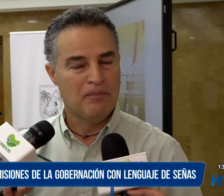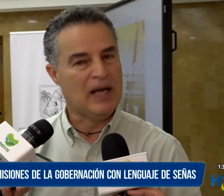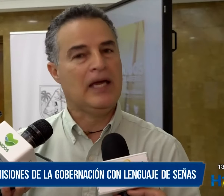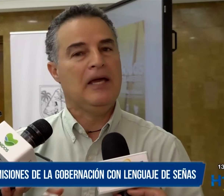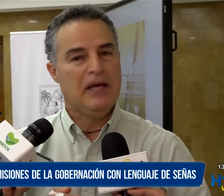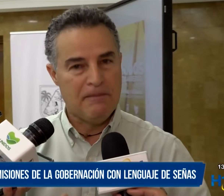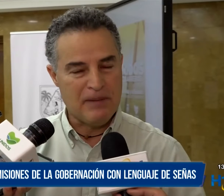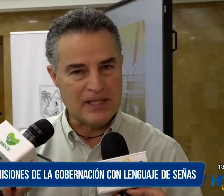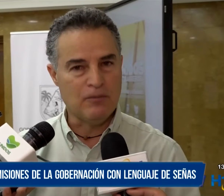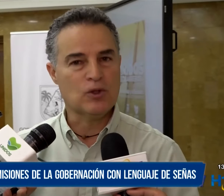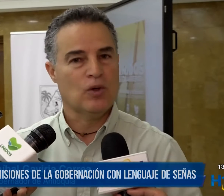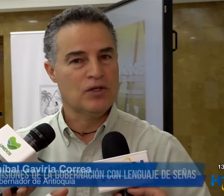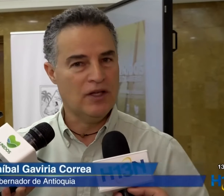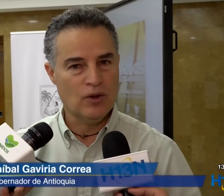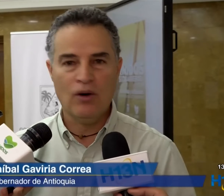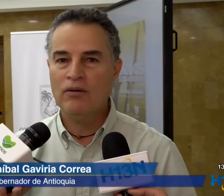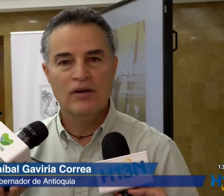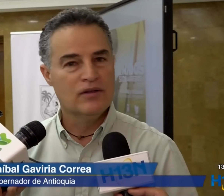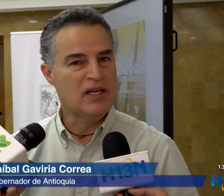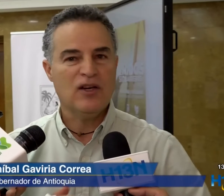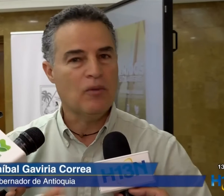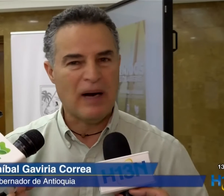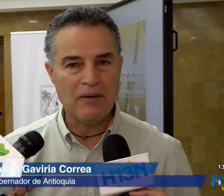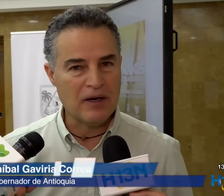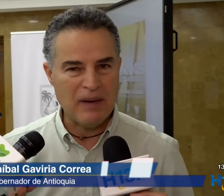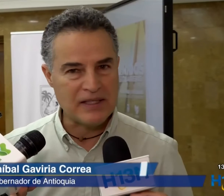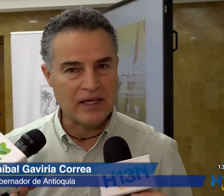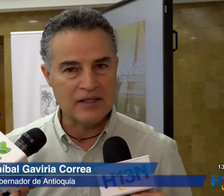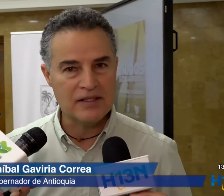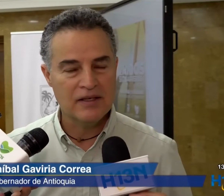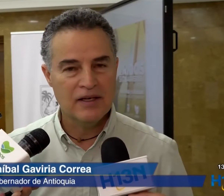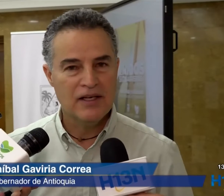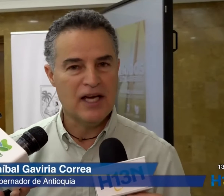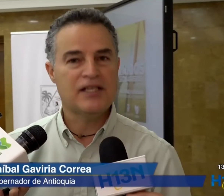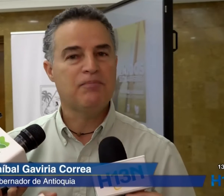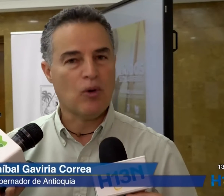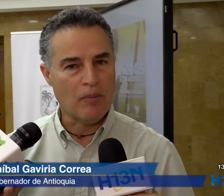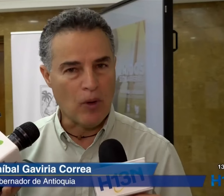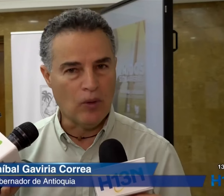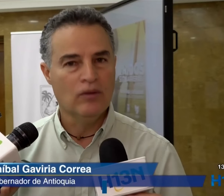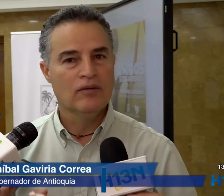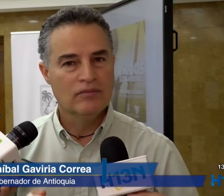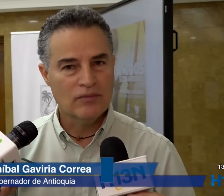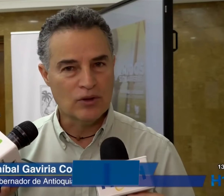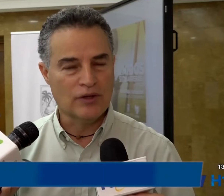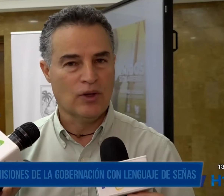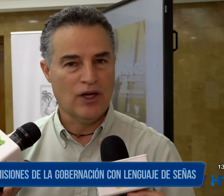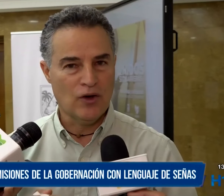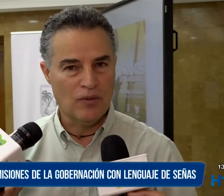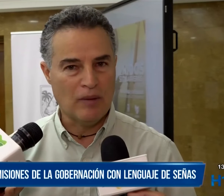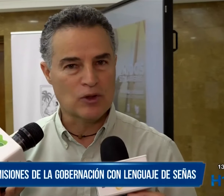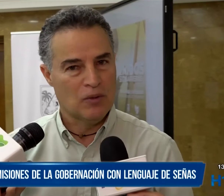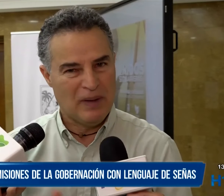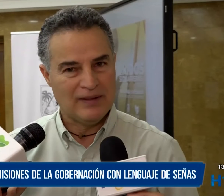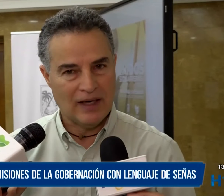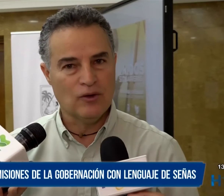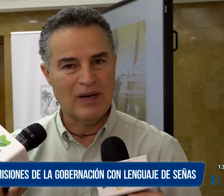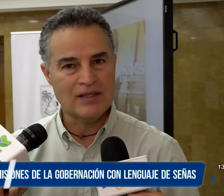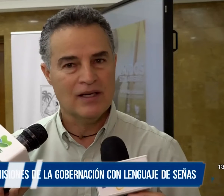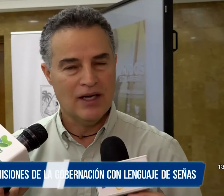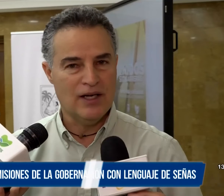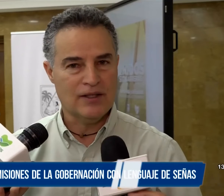para que empecemos conociendo cinco palabras básicas y así poco a poco los antioqueños nos vamos